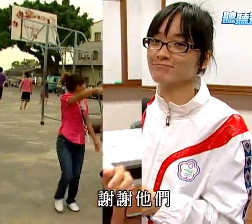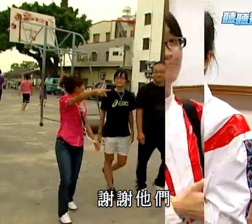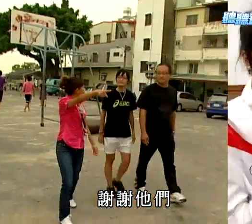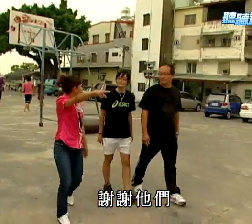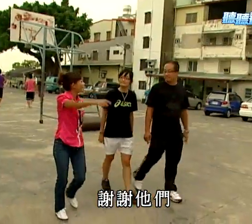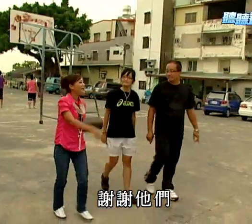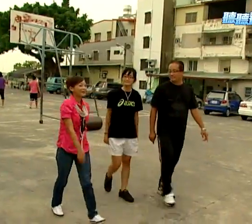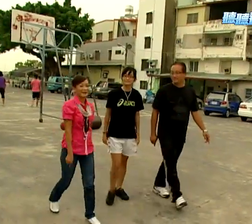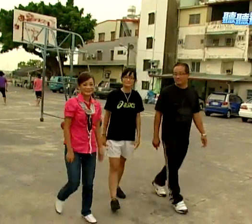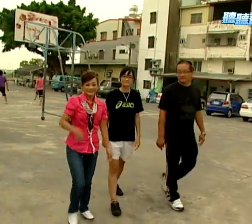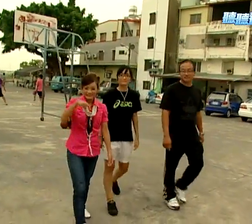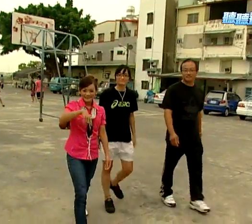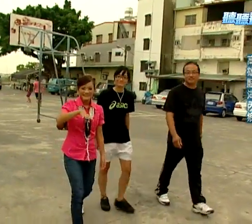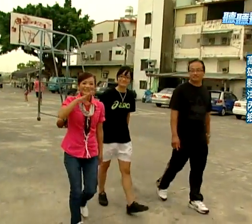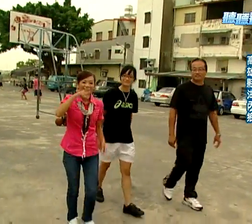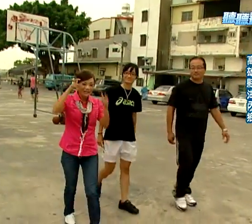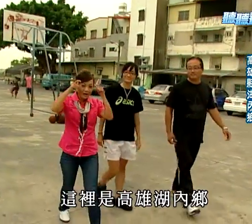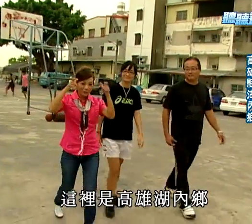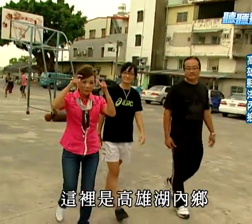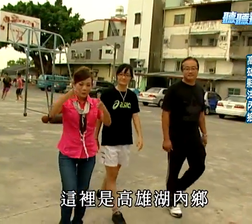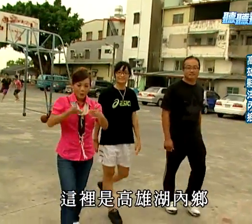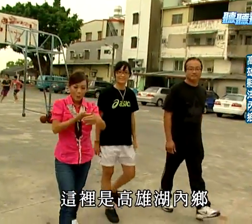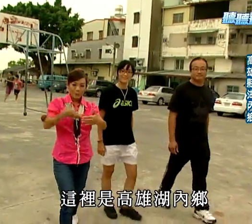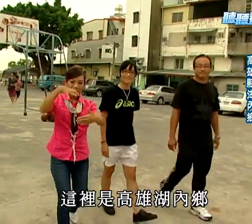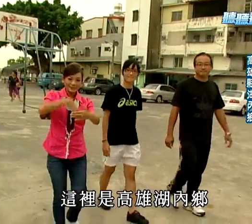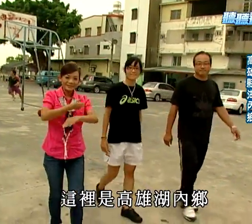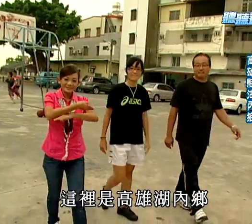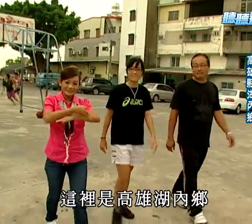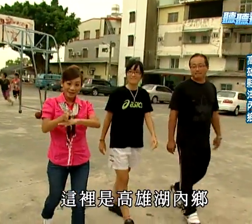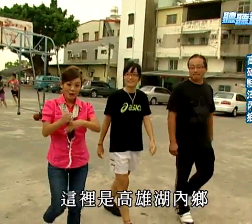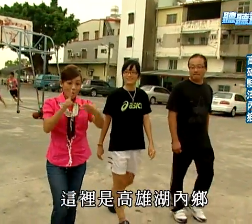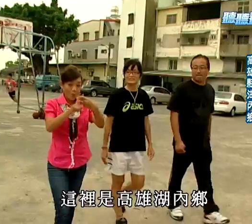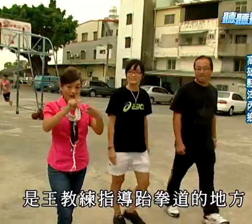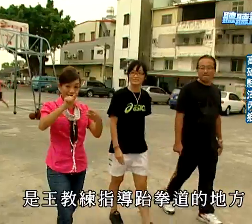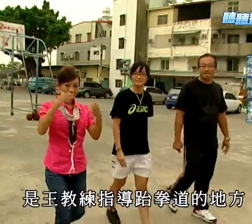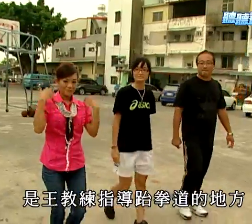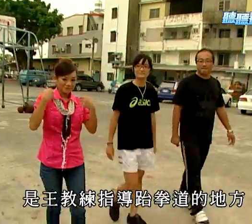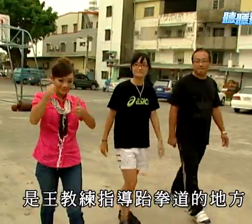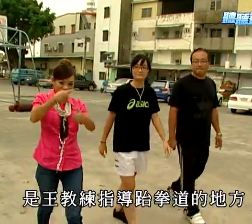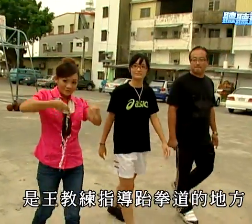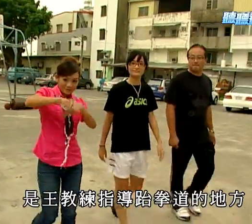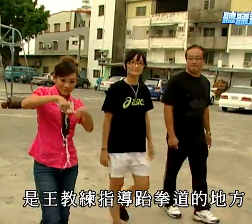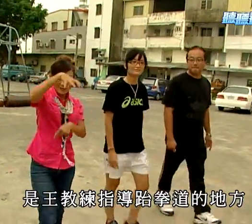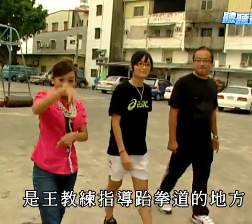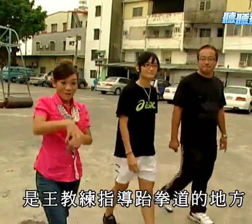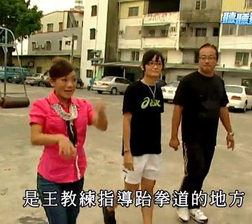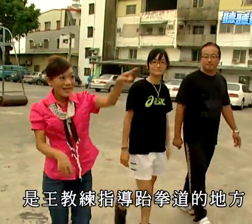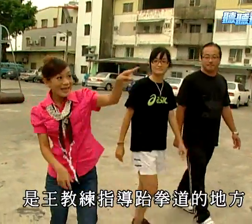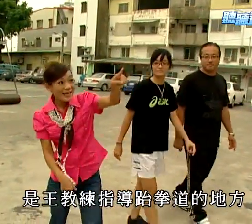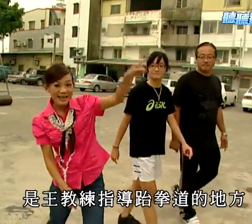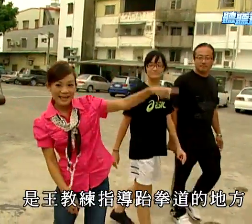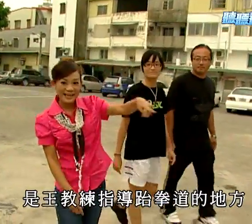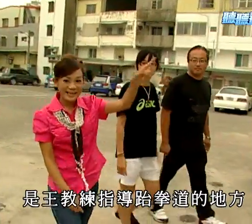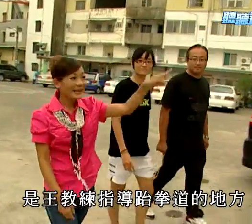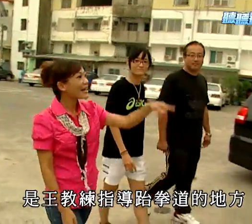们。这里是高雄湖内乡，是王教练指导跆拳道的地方，就是那里